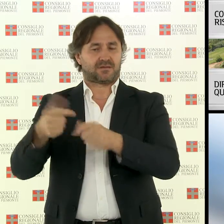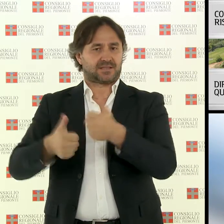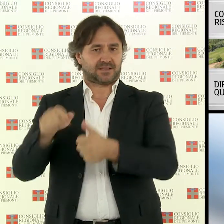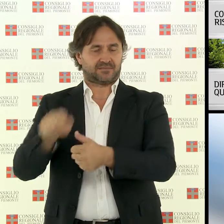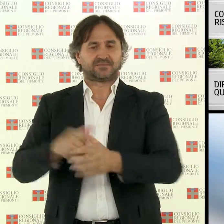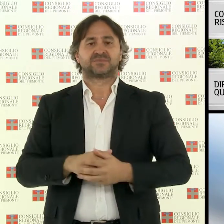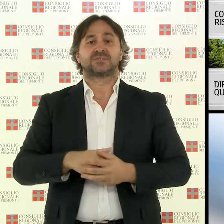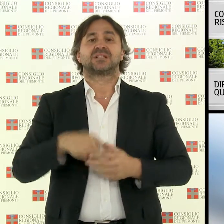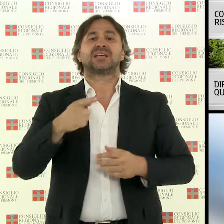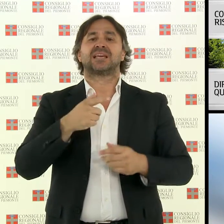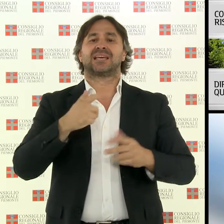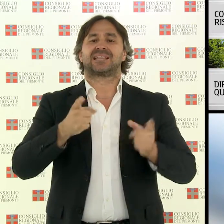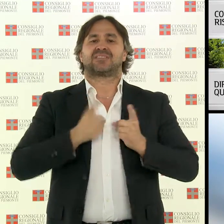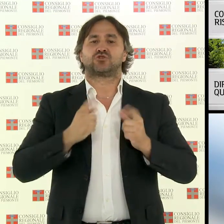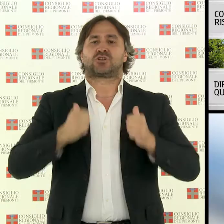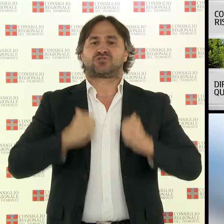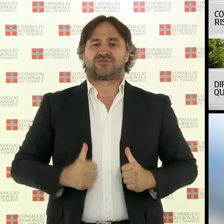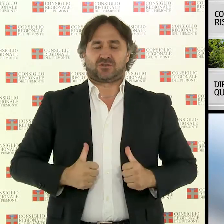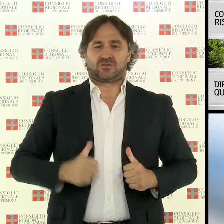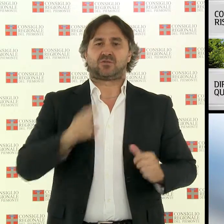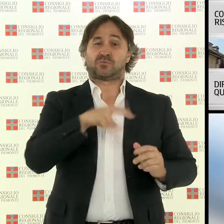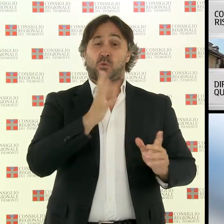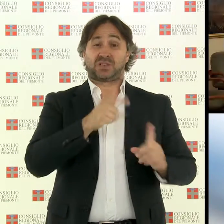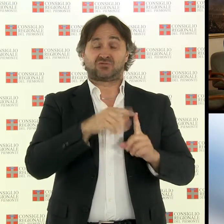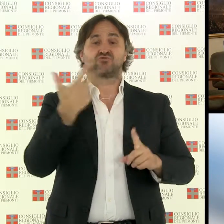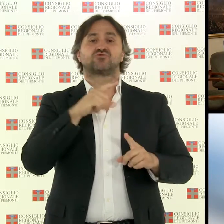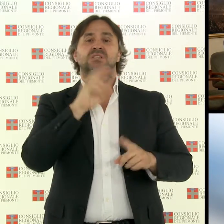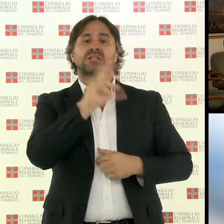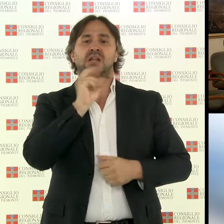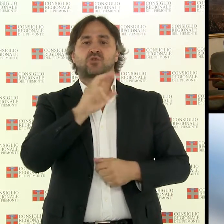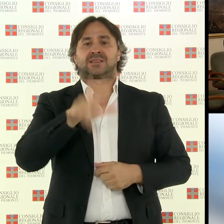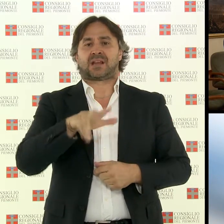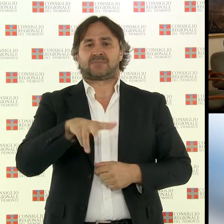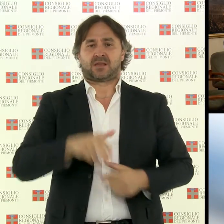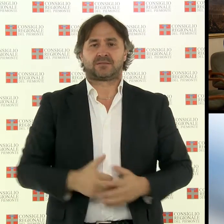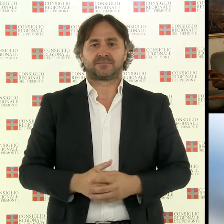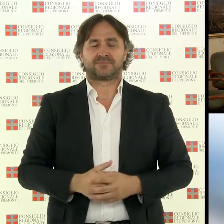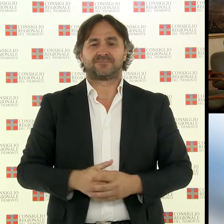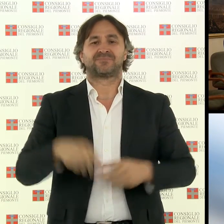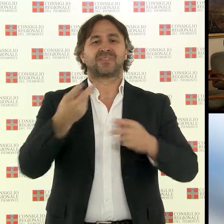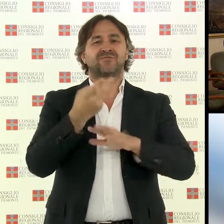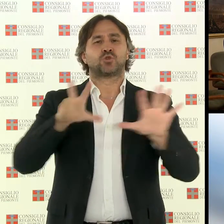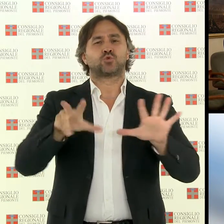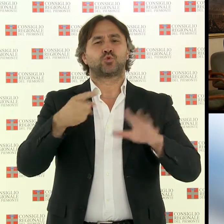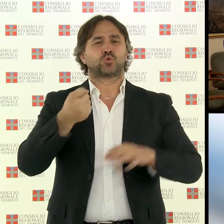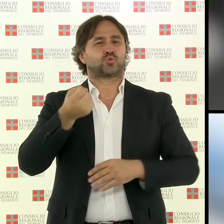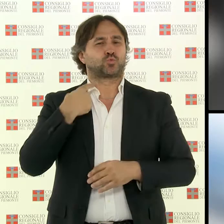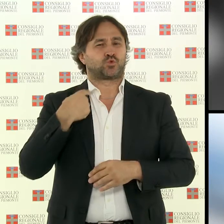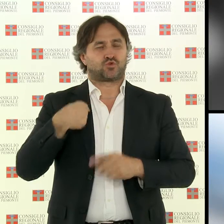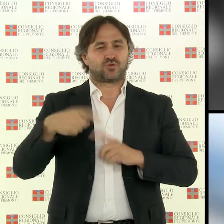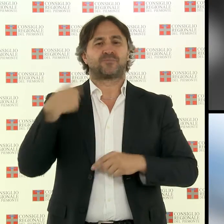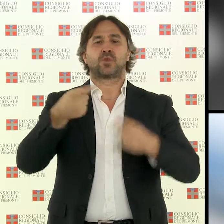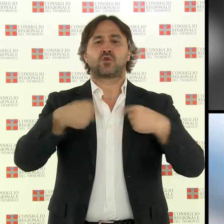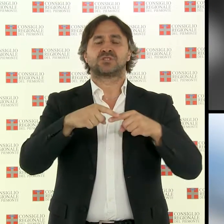Difensore civico, nel 2015 quasi 3.000 segnalazioni. In apertura della seduta del 28 giugno, il Consiglio regionale